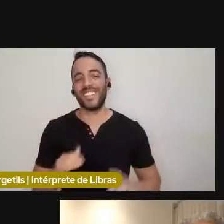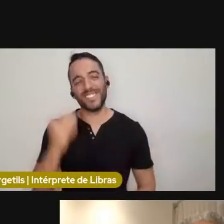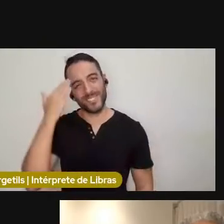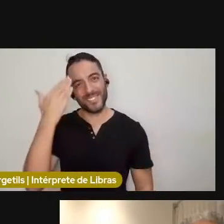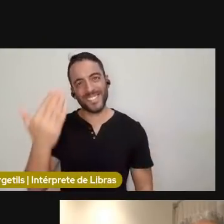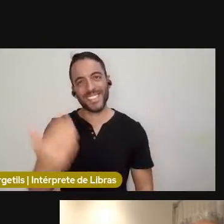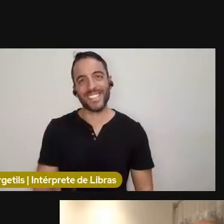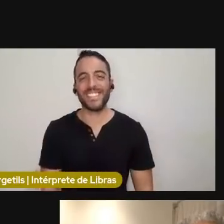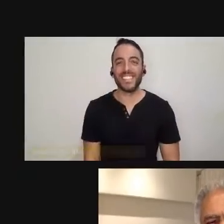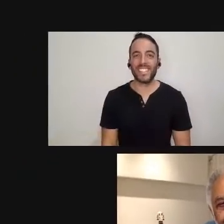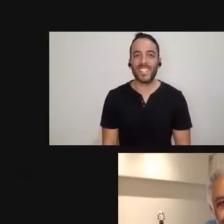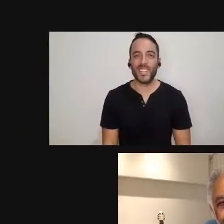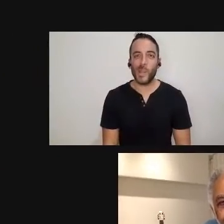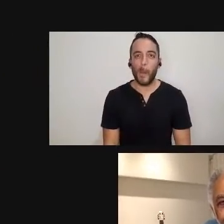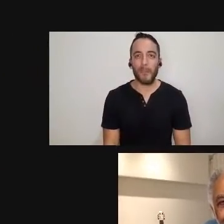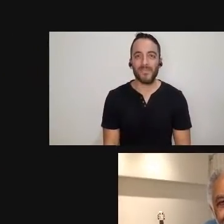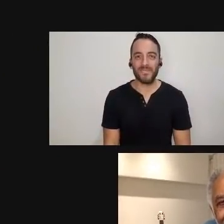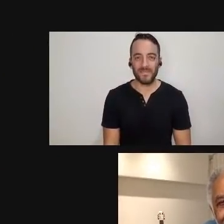Uma pimentinha